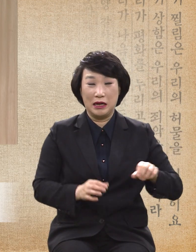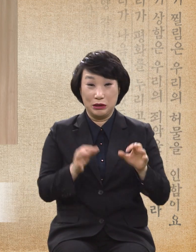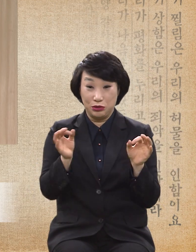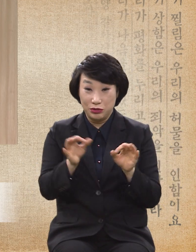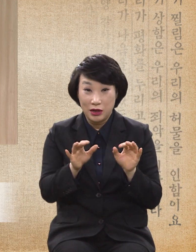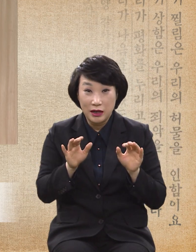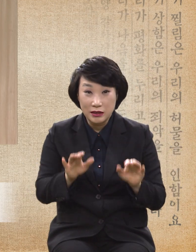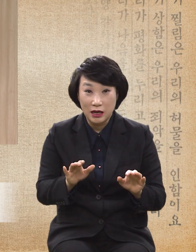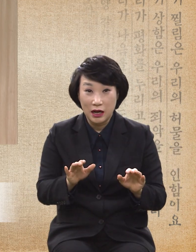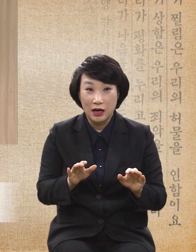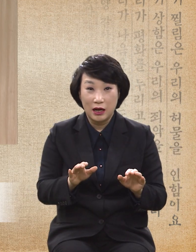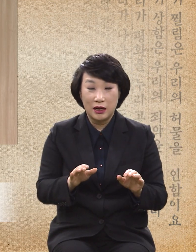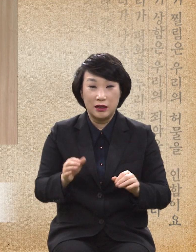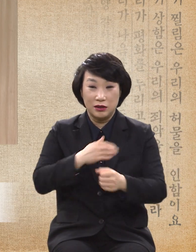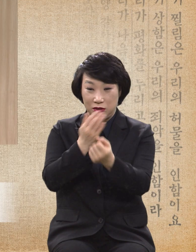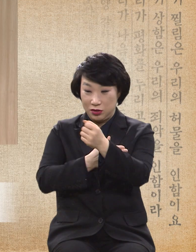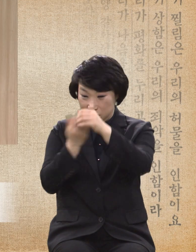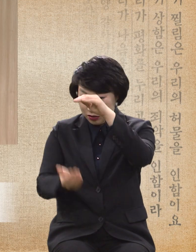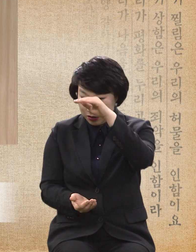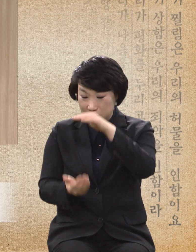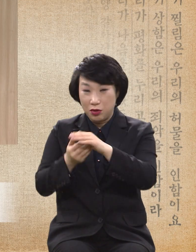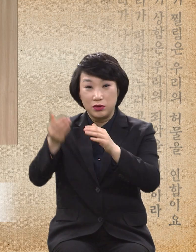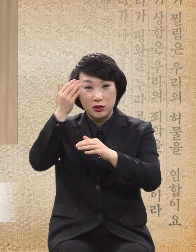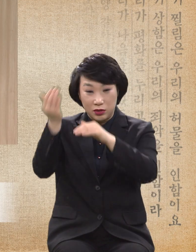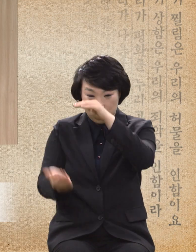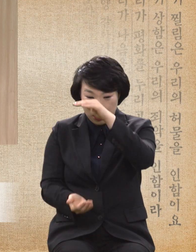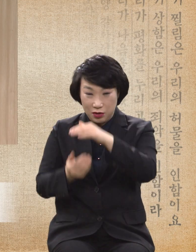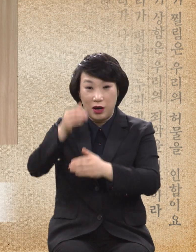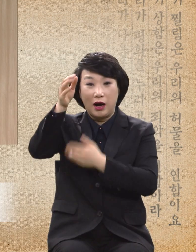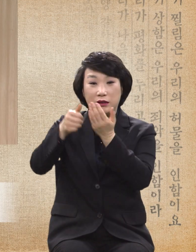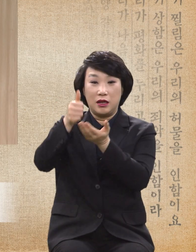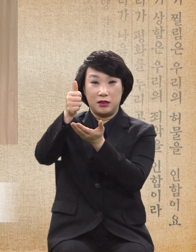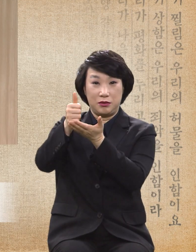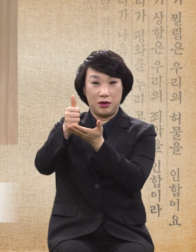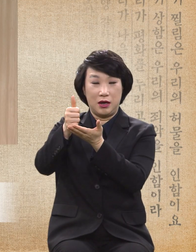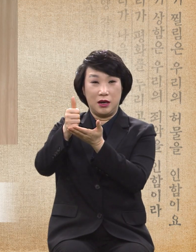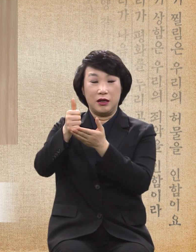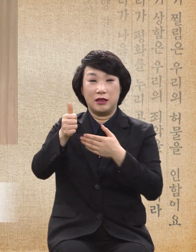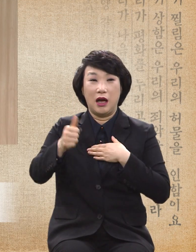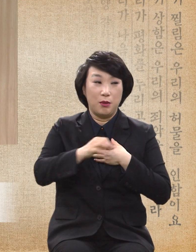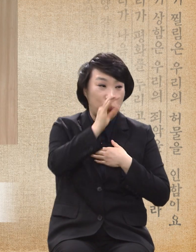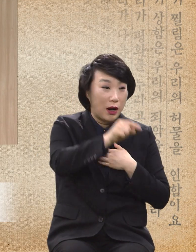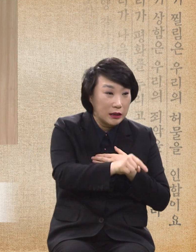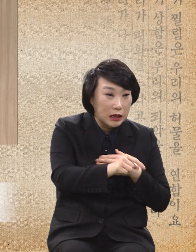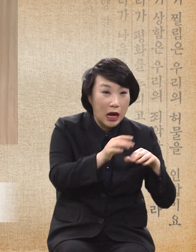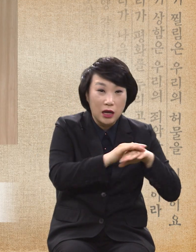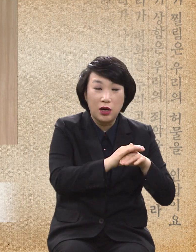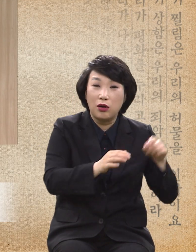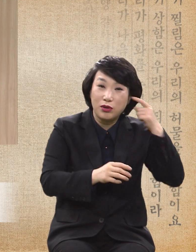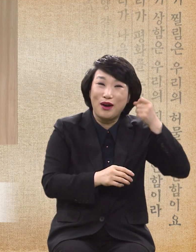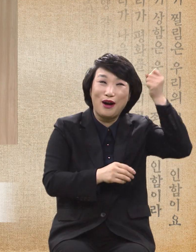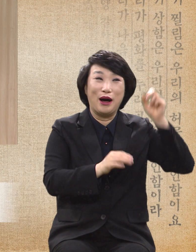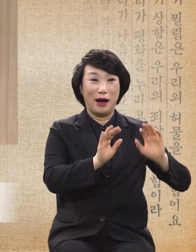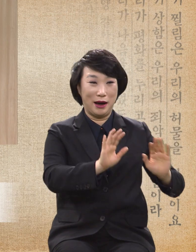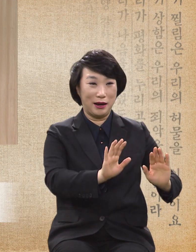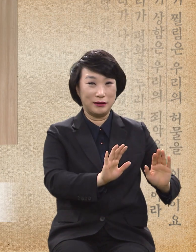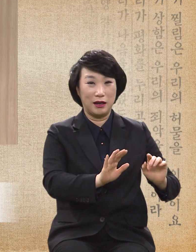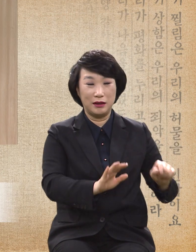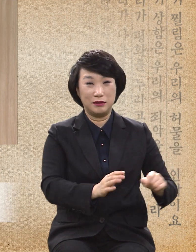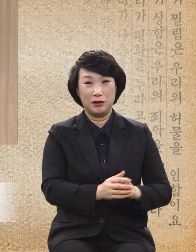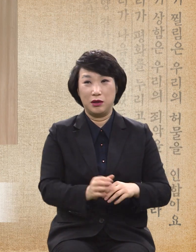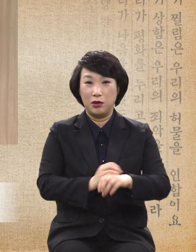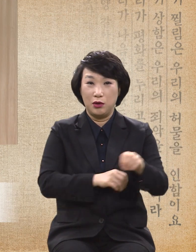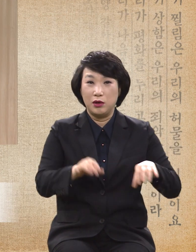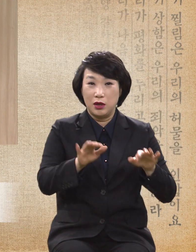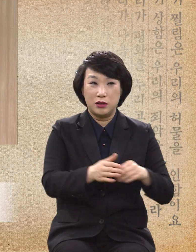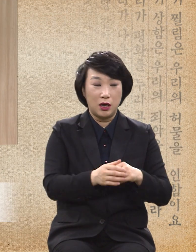순간에 전능하신 전지하신 하나님으로 자기의 불가능을 해결하려고 들지 않고